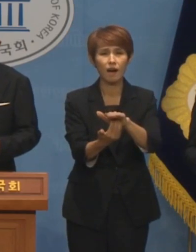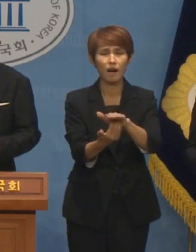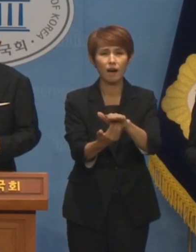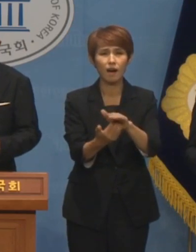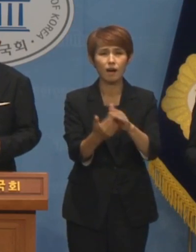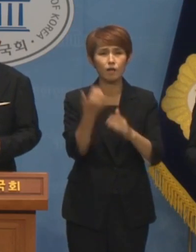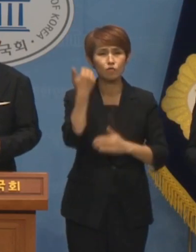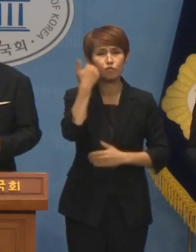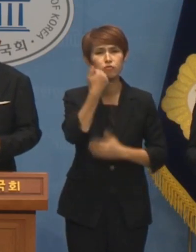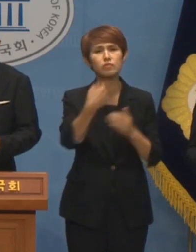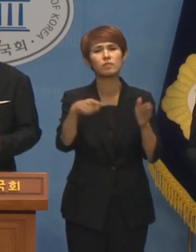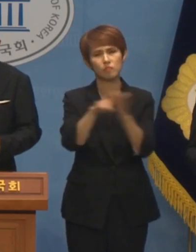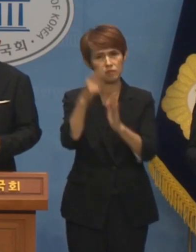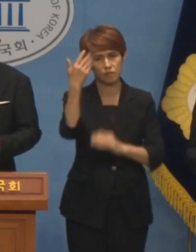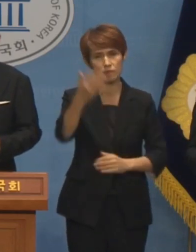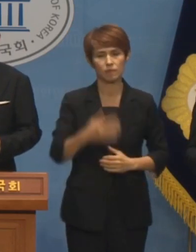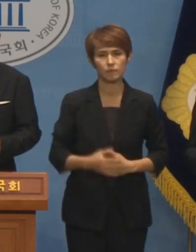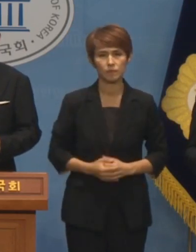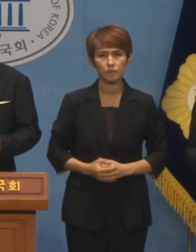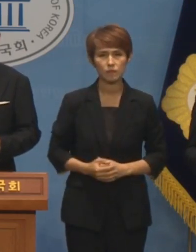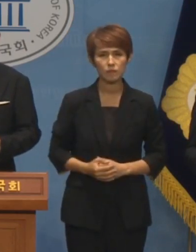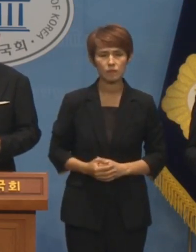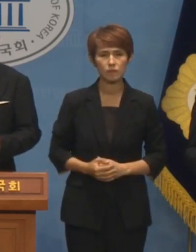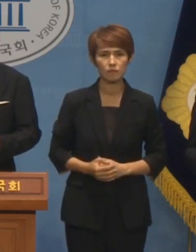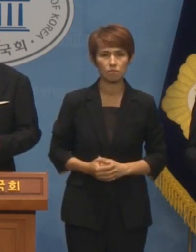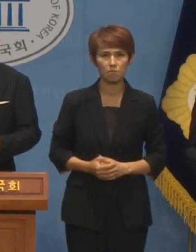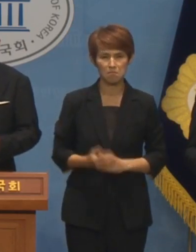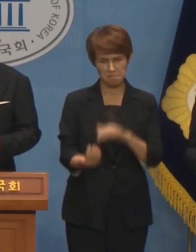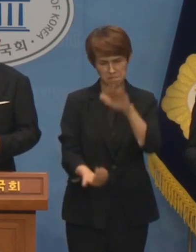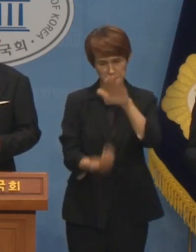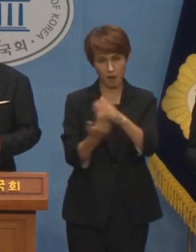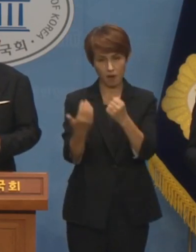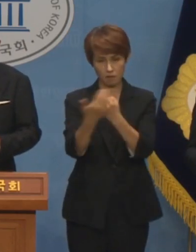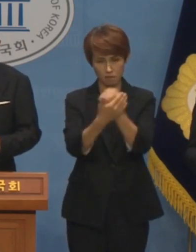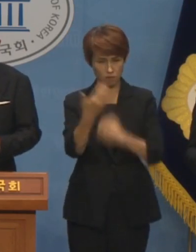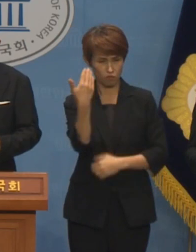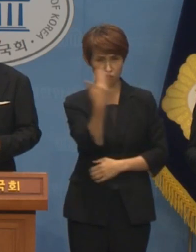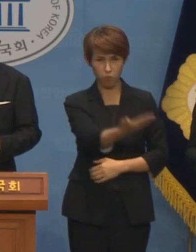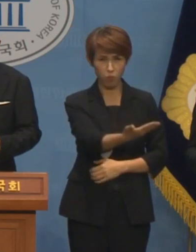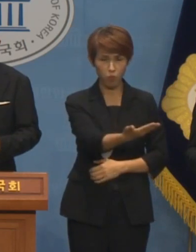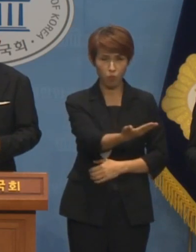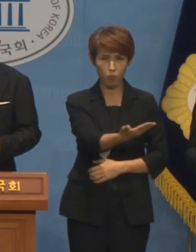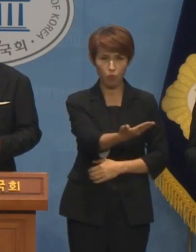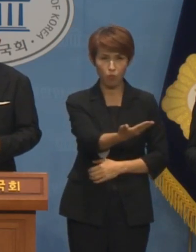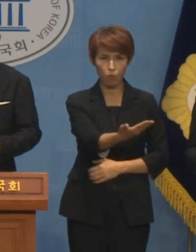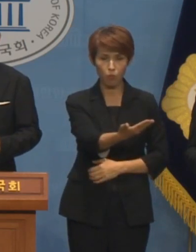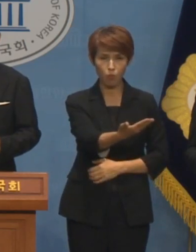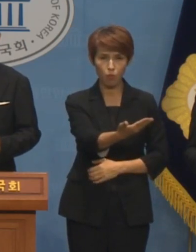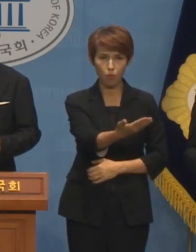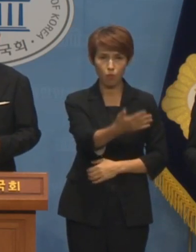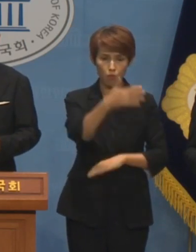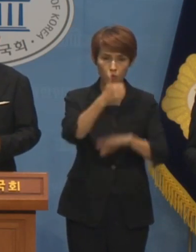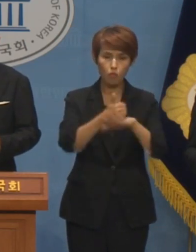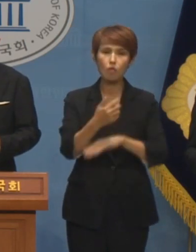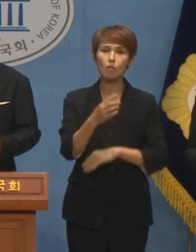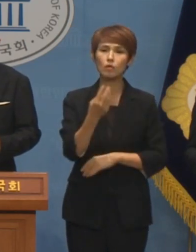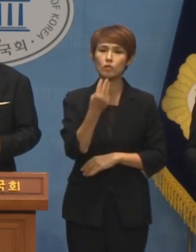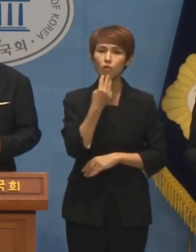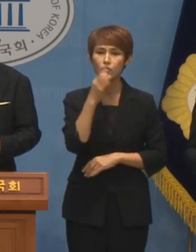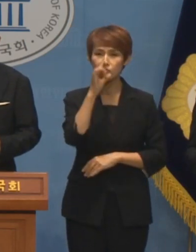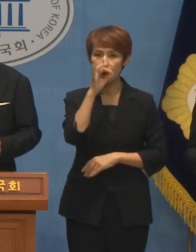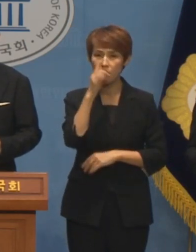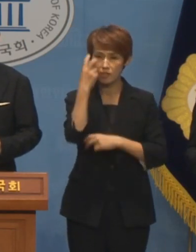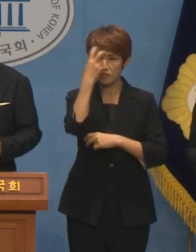것입니까? 또 이 초특권을 누리게 해주는 대가로